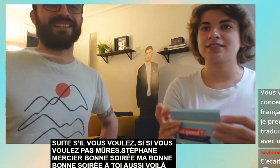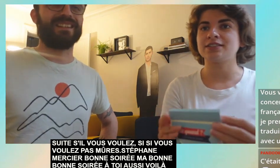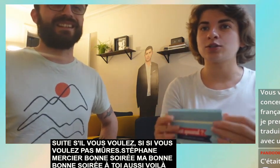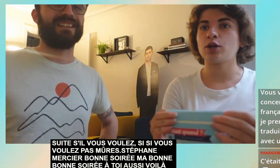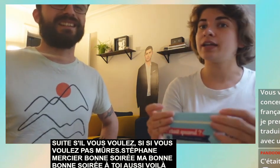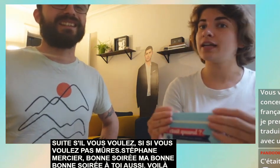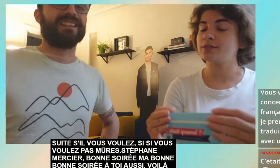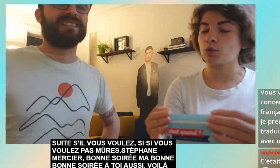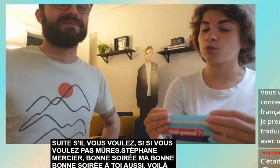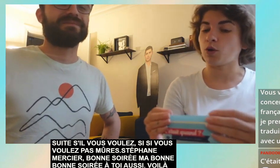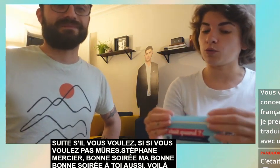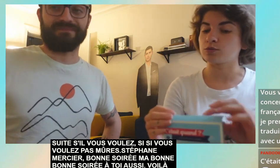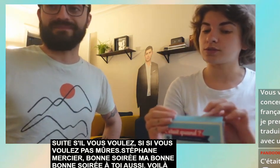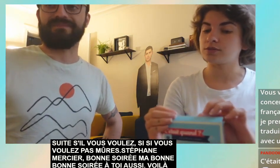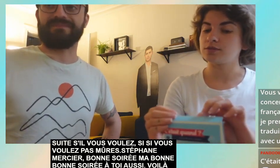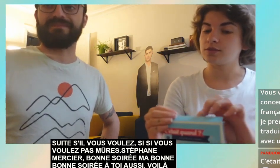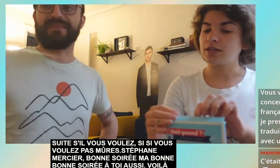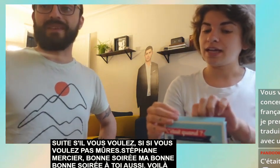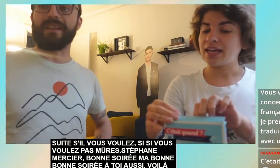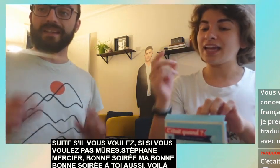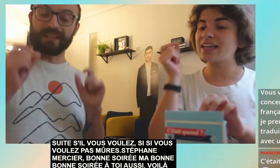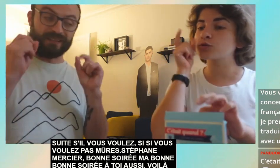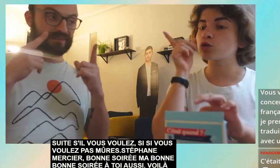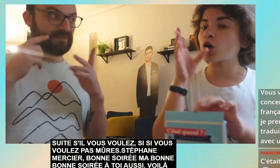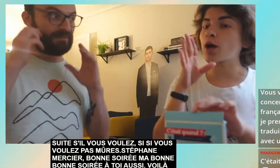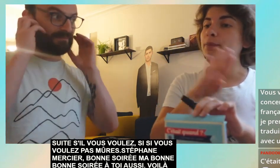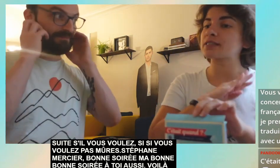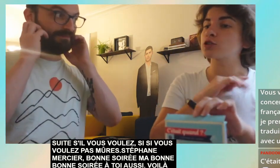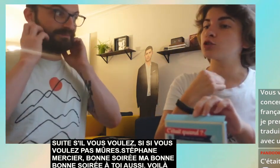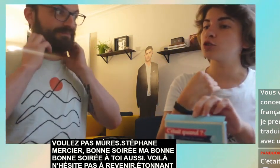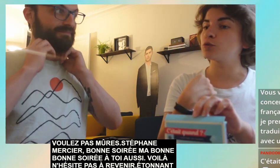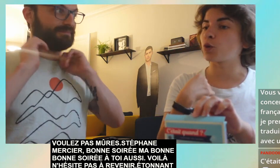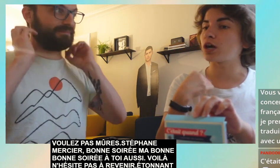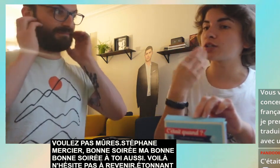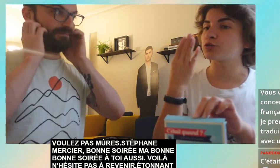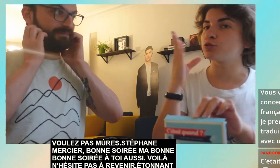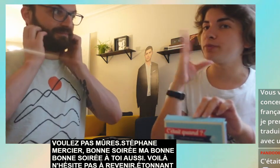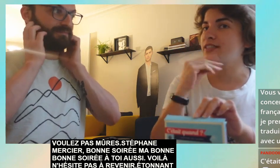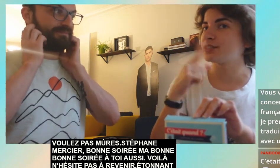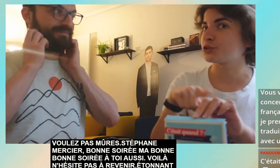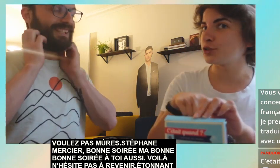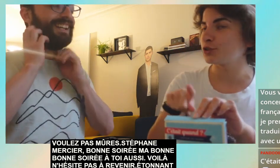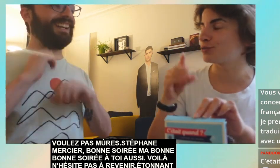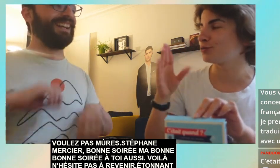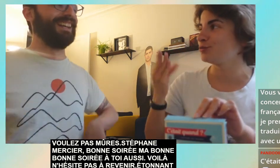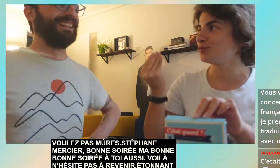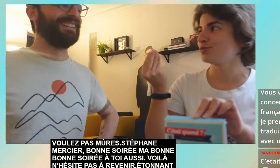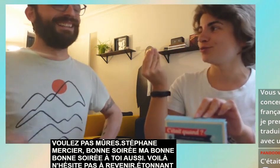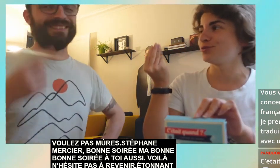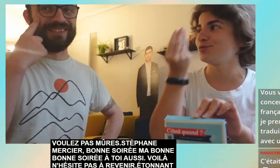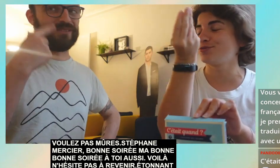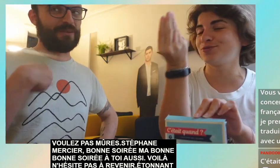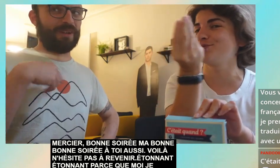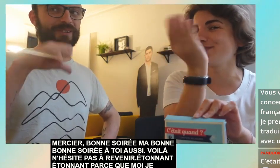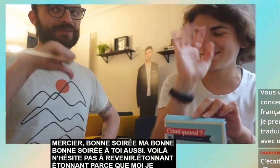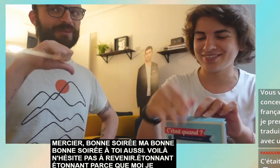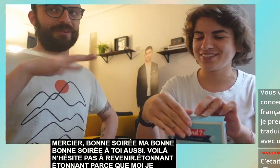intéressant et étonnant. Ouais. Étonnant parce que moi, j'oubliais des choses. Parce que moi, je suis nul